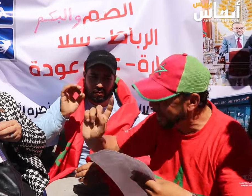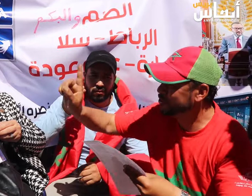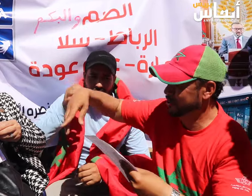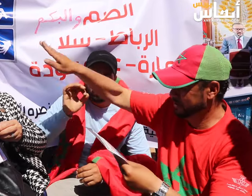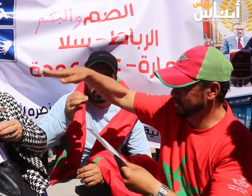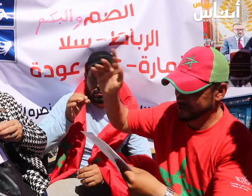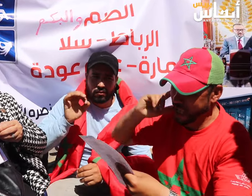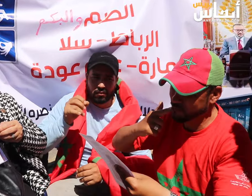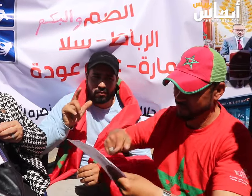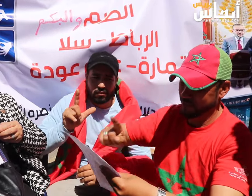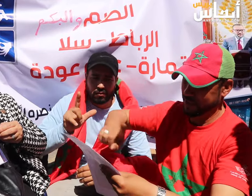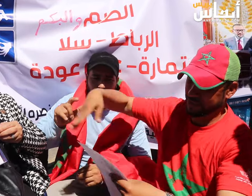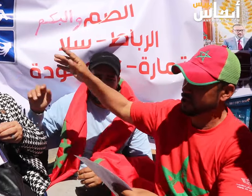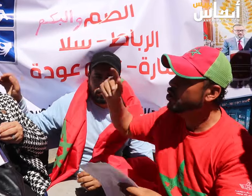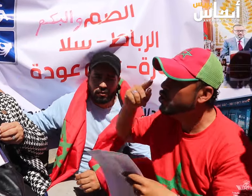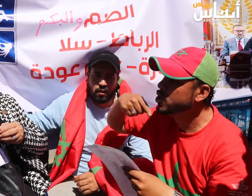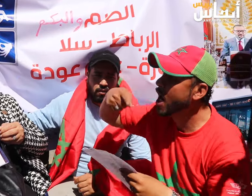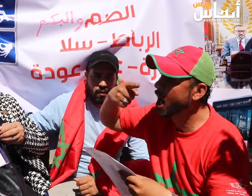للعمل.